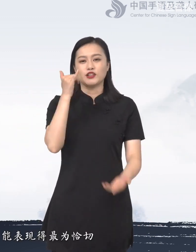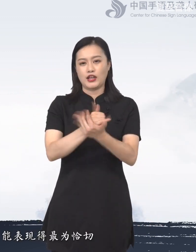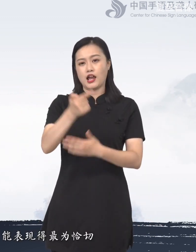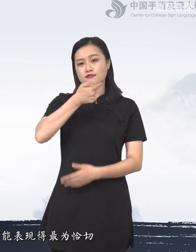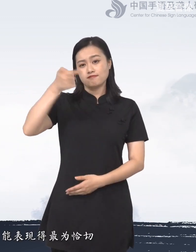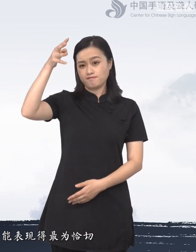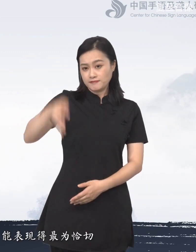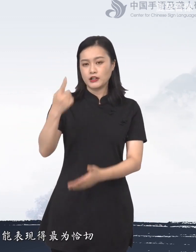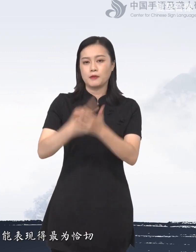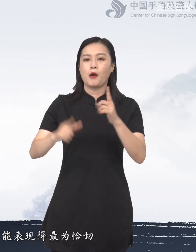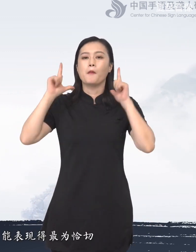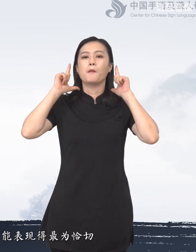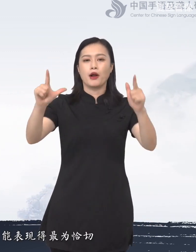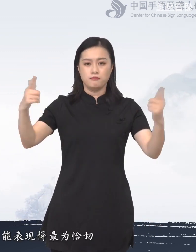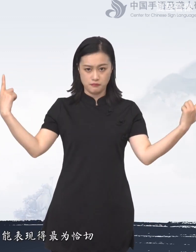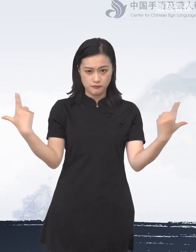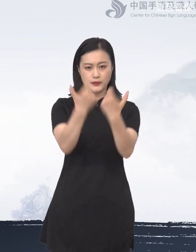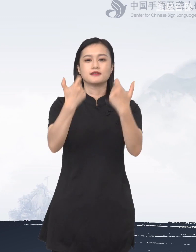诗歌中才能表现得最为恰切。